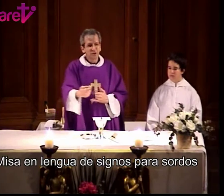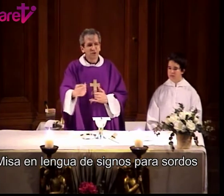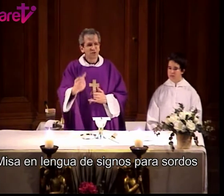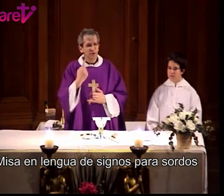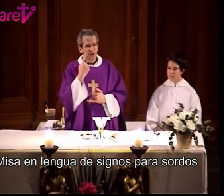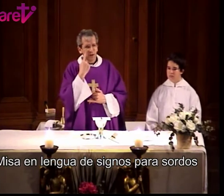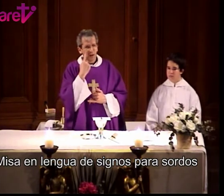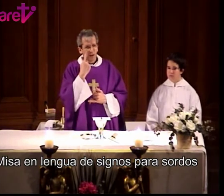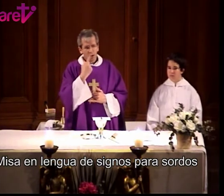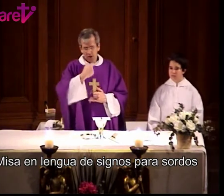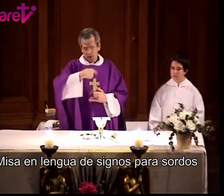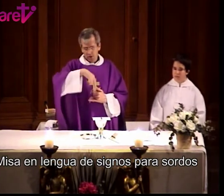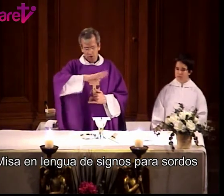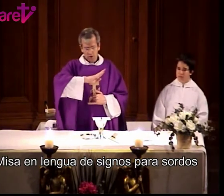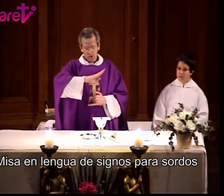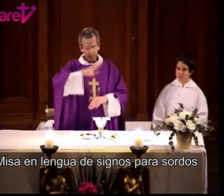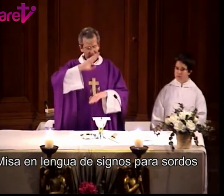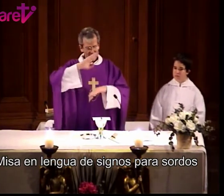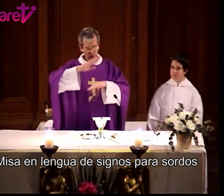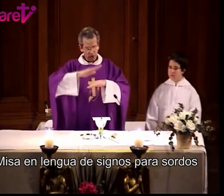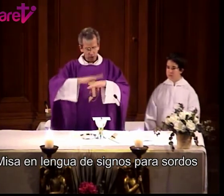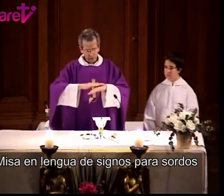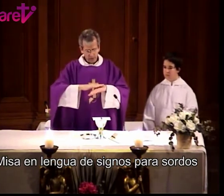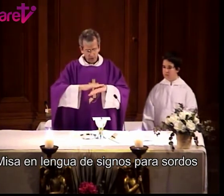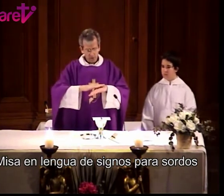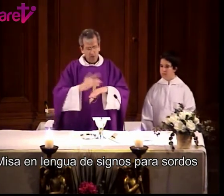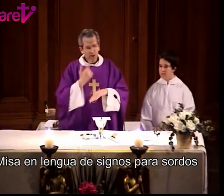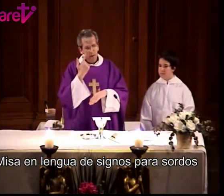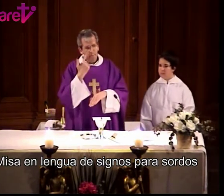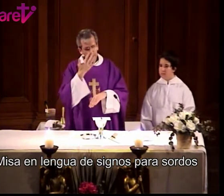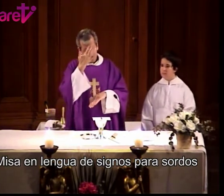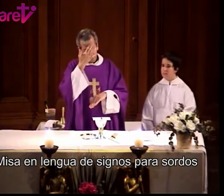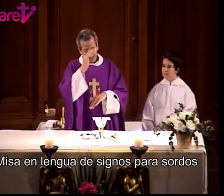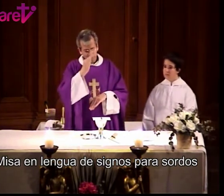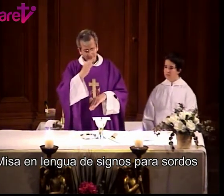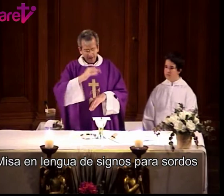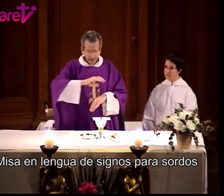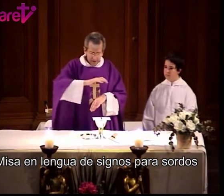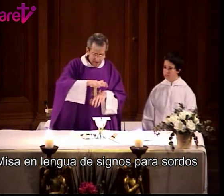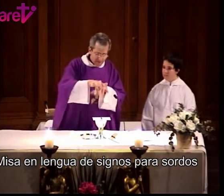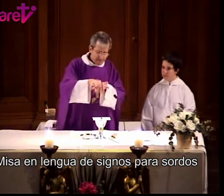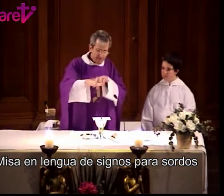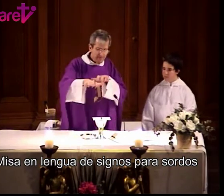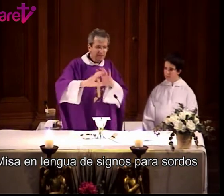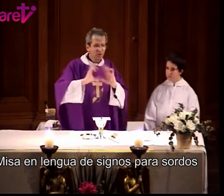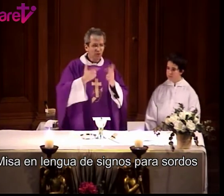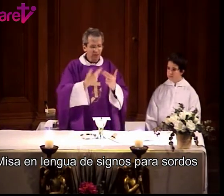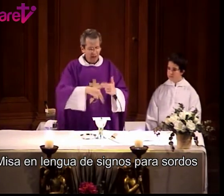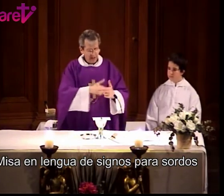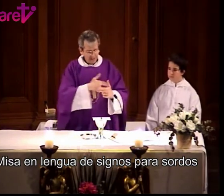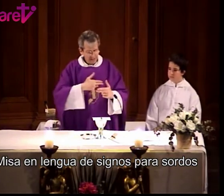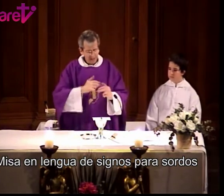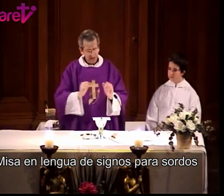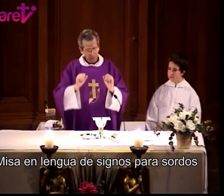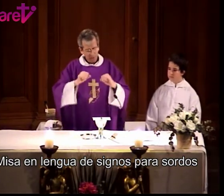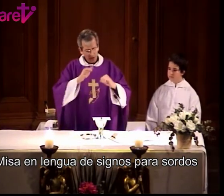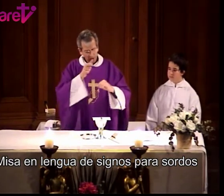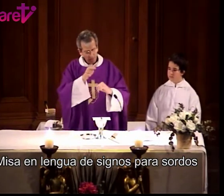doy. No mires nuestros pecados, mira la fe de toda la Iglesia y conforme a